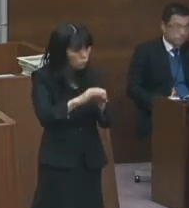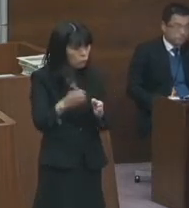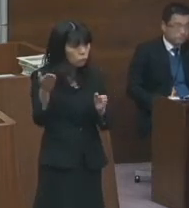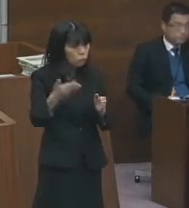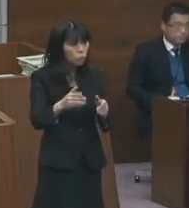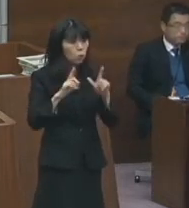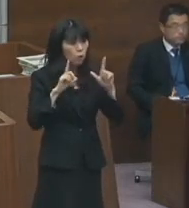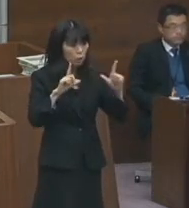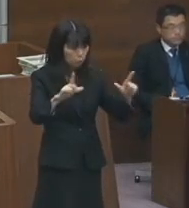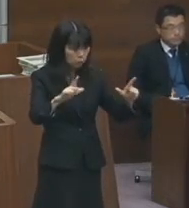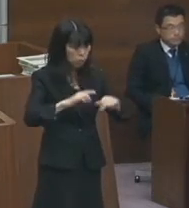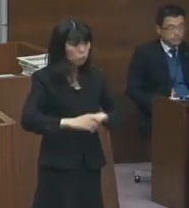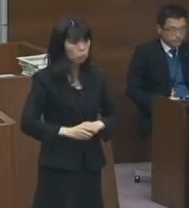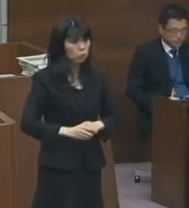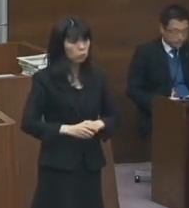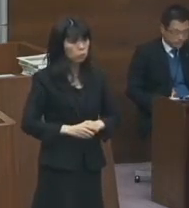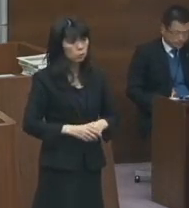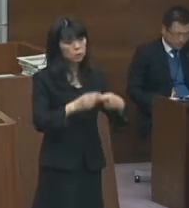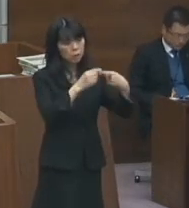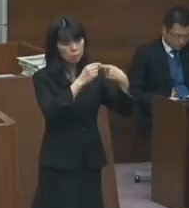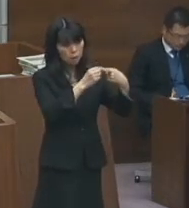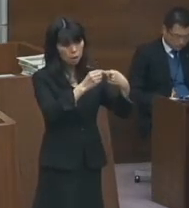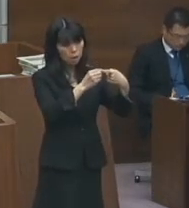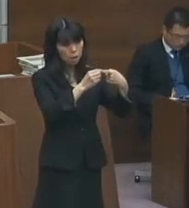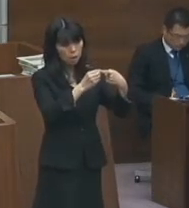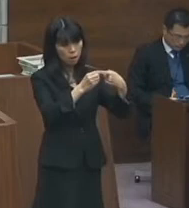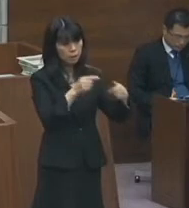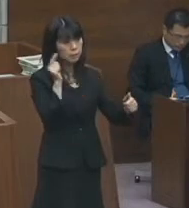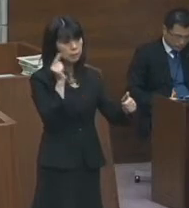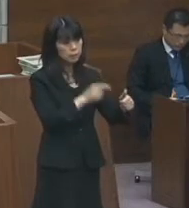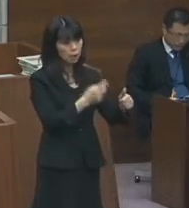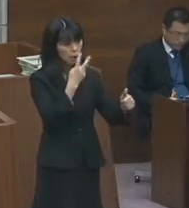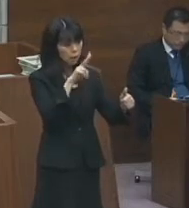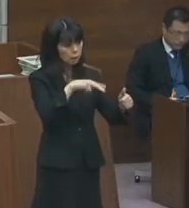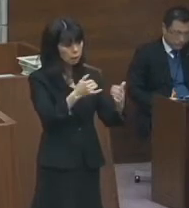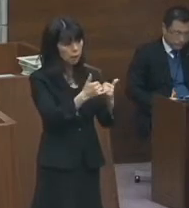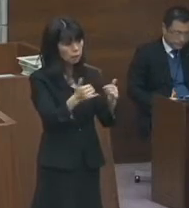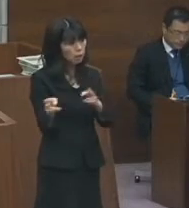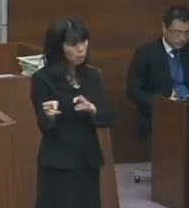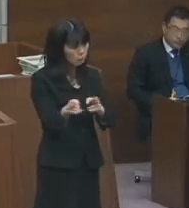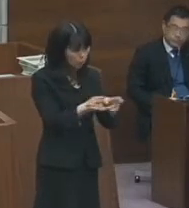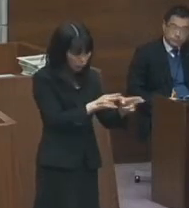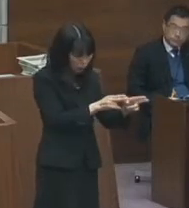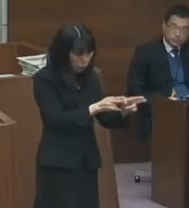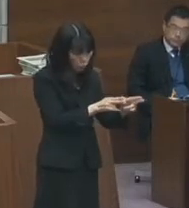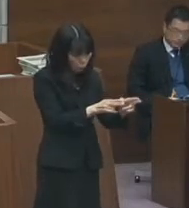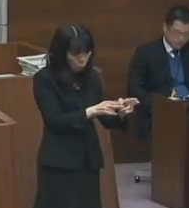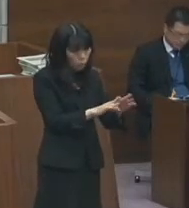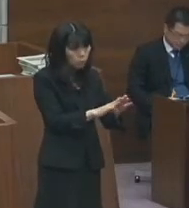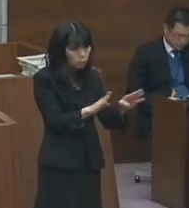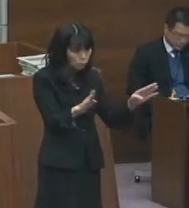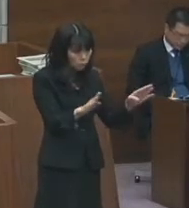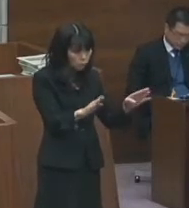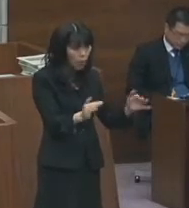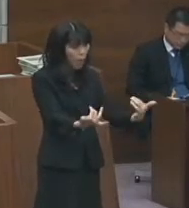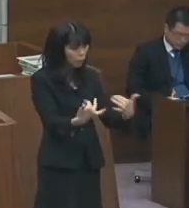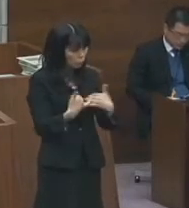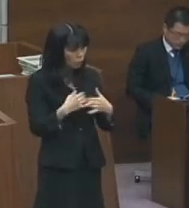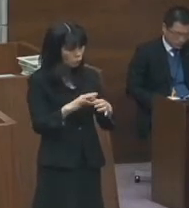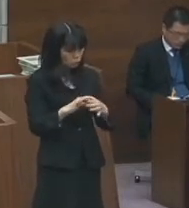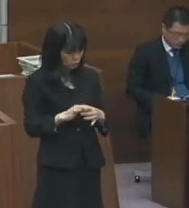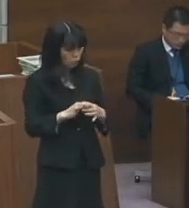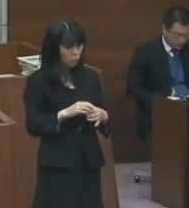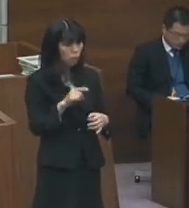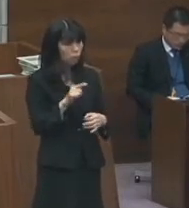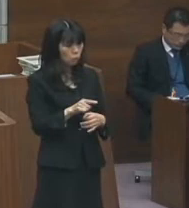します。まず第1点目、指定管理者制度導入による影響についてでございますが、本市の総